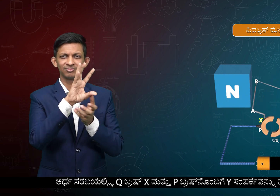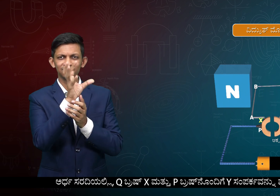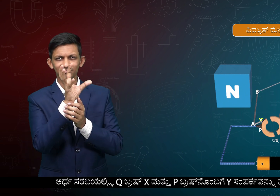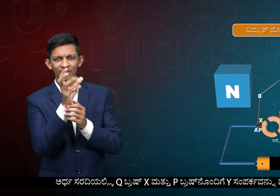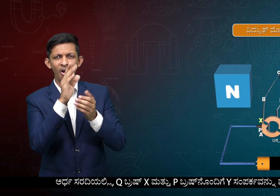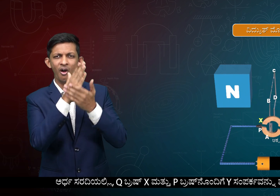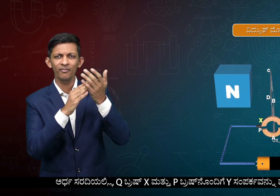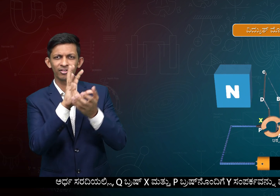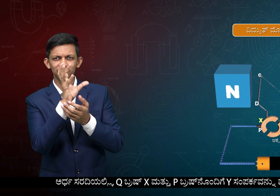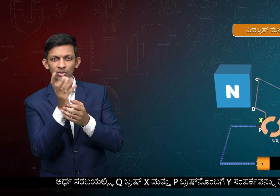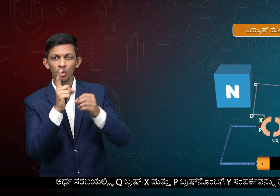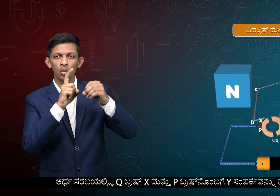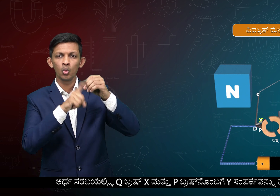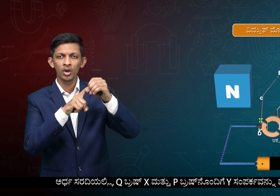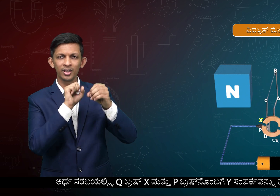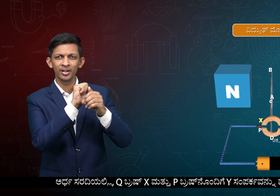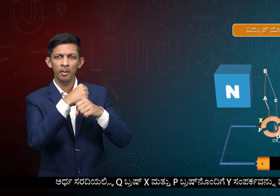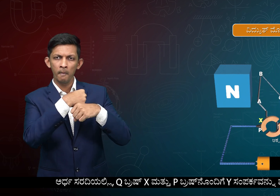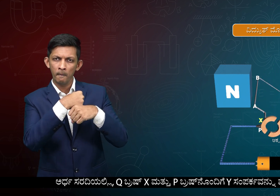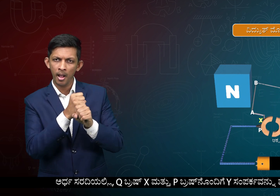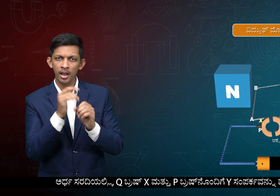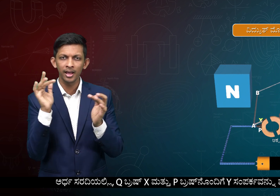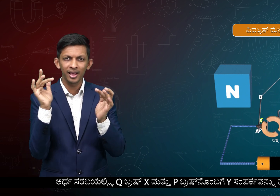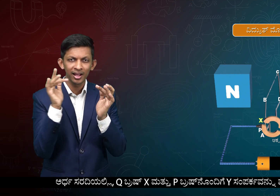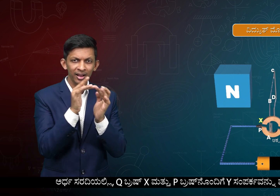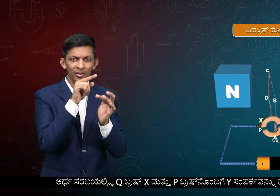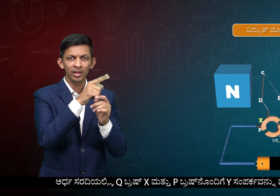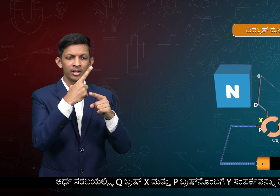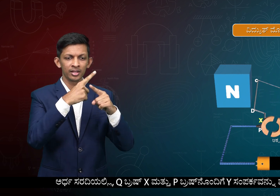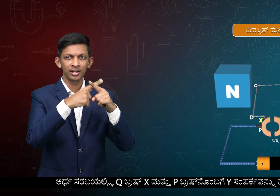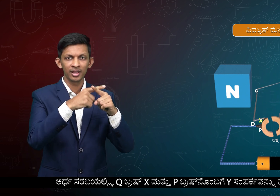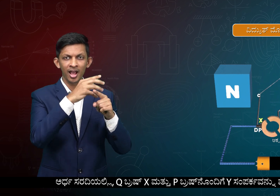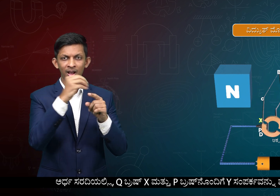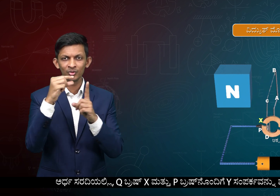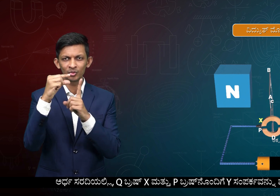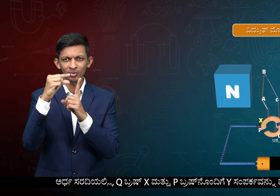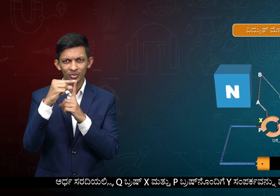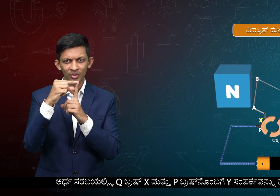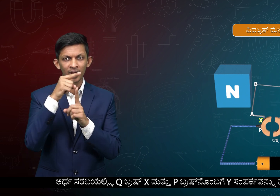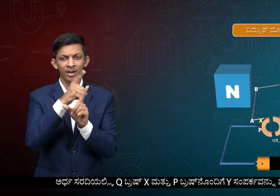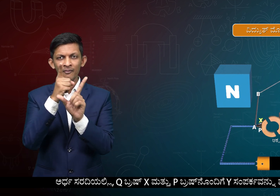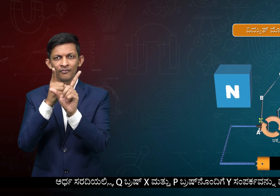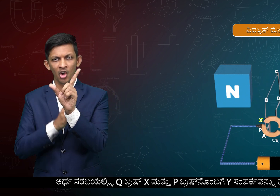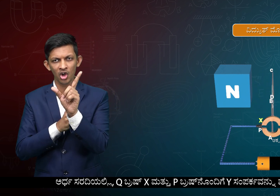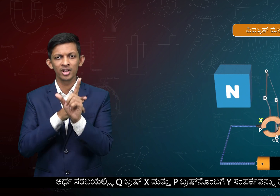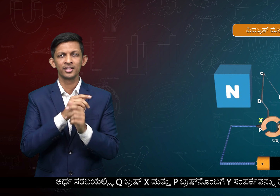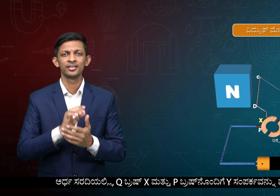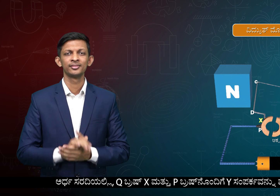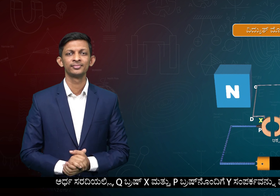ಅರ್ಧ ಸರದಿಯಲ್ಲಿ Q ಬ್ರಷ್ X ಮತ್ತು P ಬ್ರಷ್ನೊಂದಿಗೆ Y ಸಂಪರ್ಕವನ್ನು ಮಾಡುತ್ತದೆ.